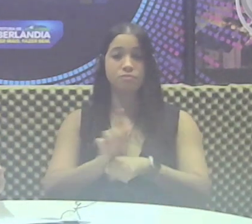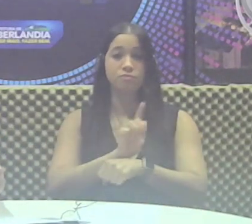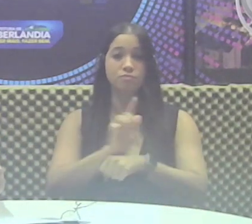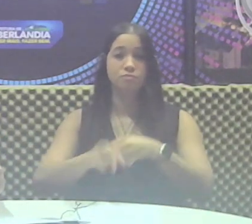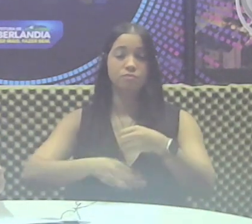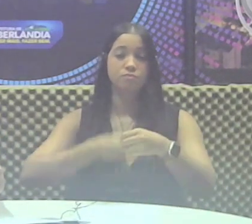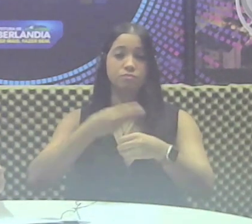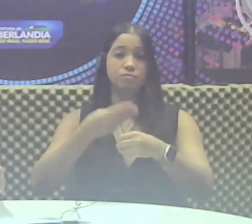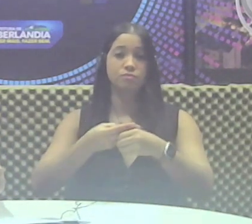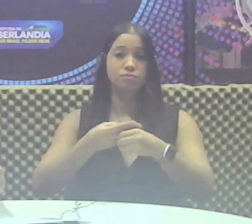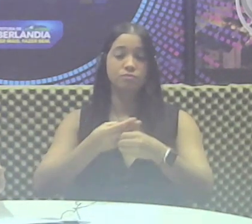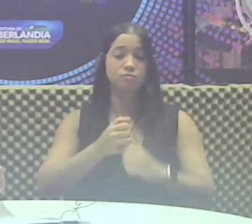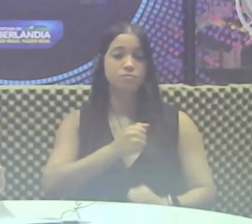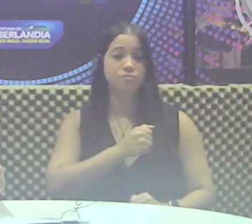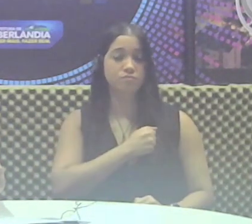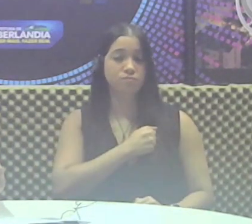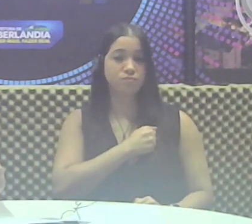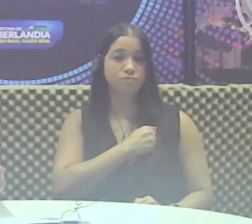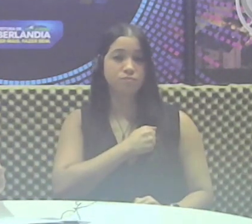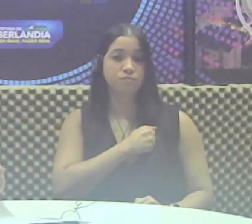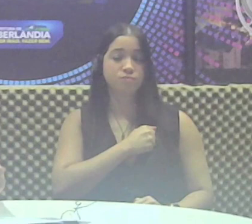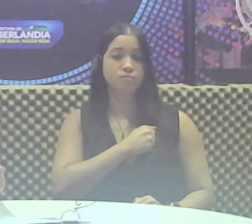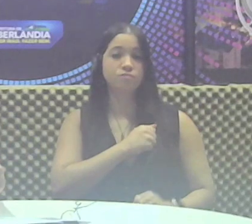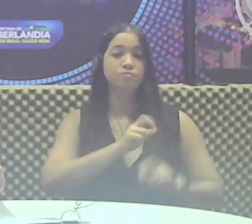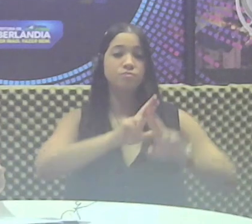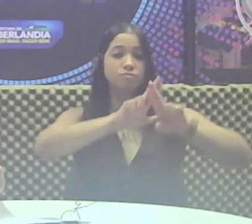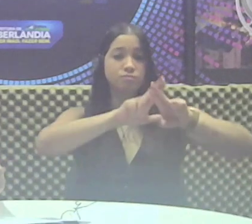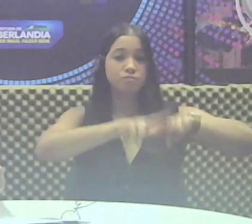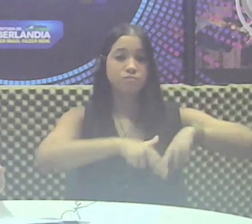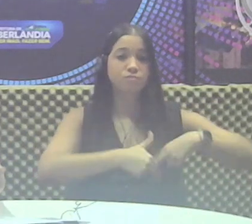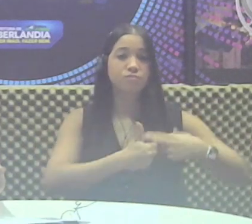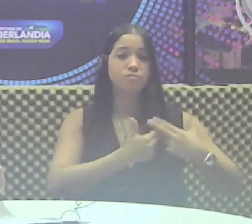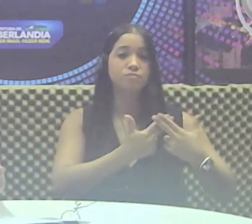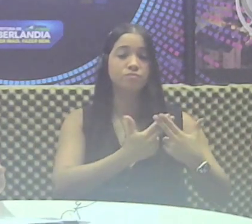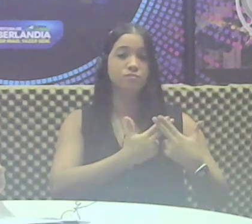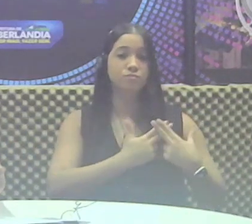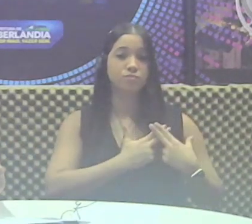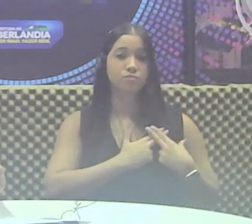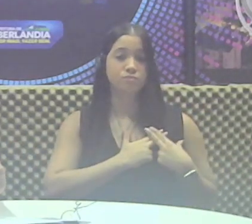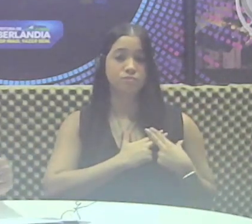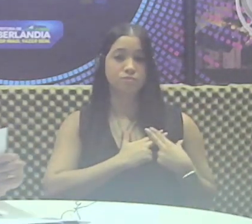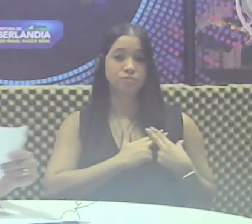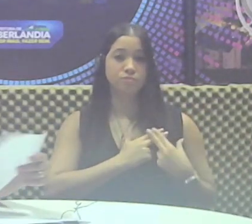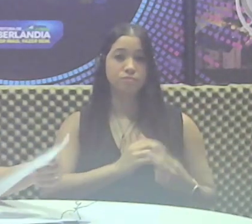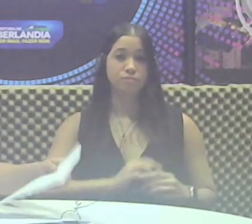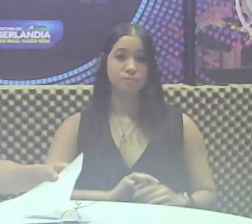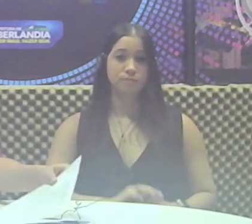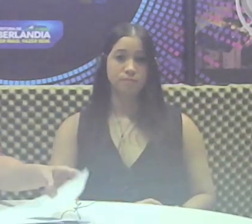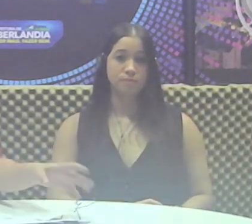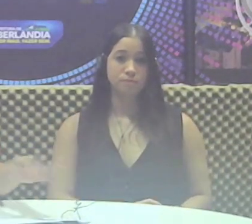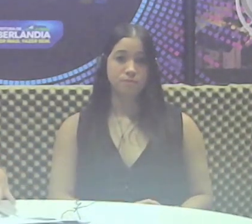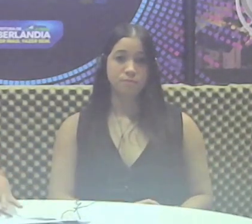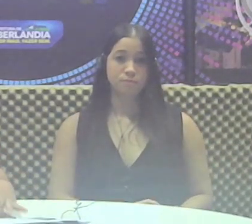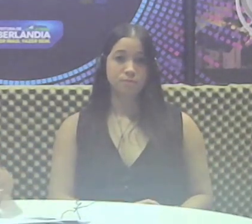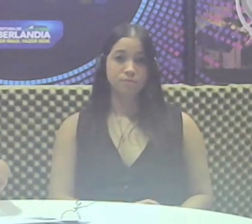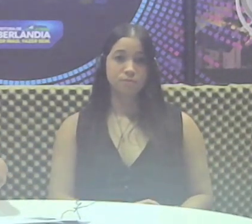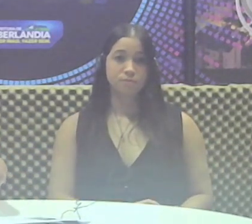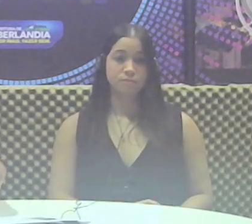municipal externa sua solidariedade e os mais sinceros sentimentos de pesar.